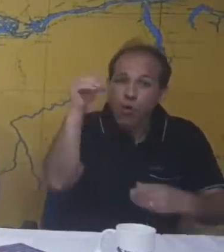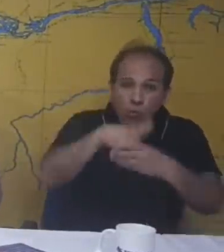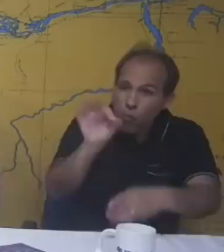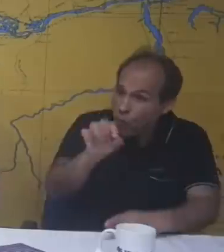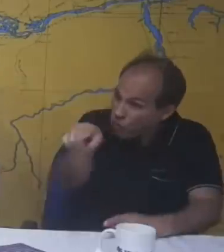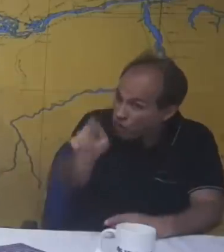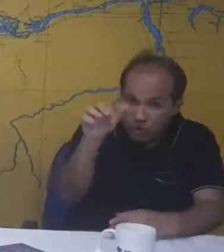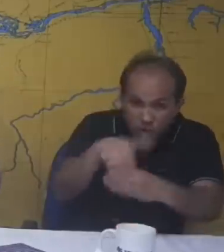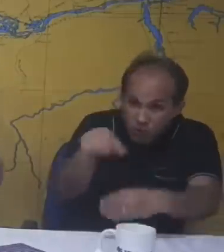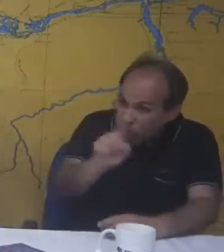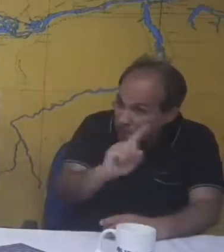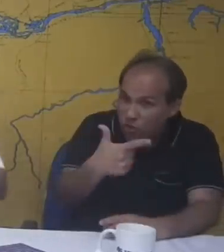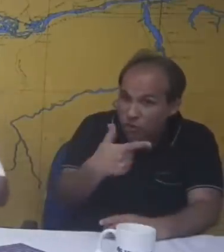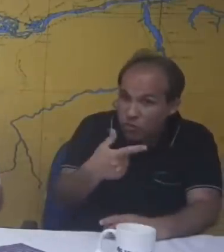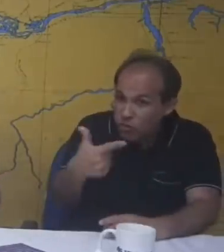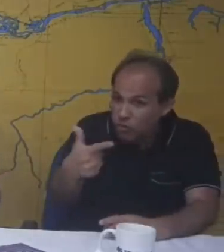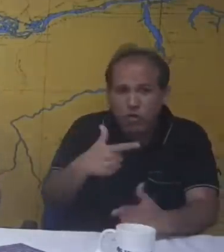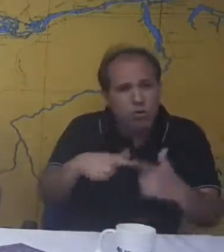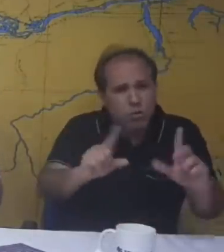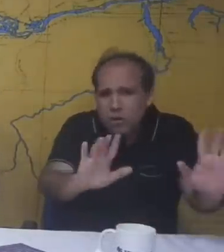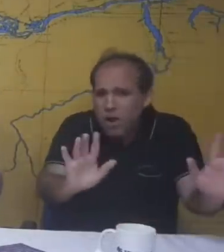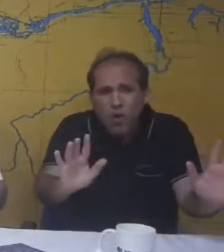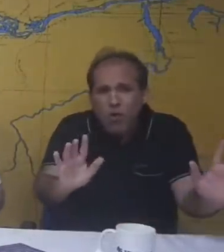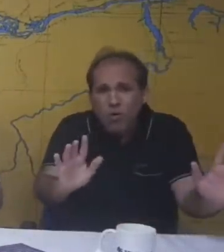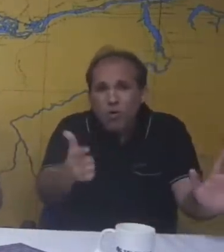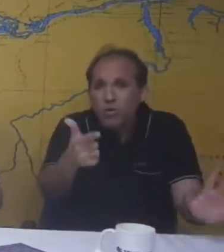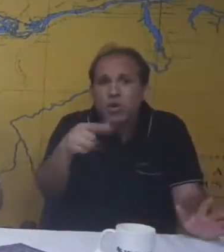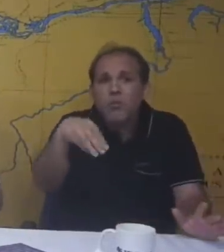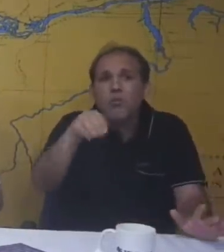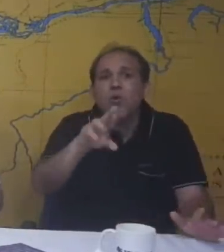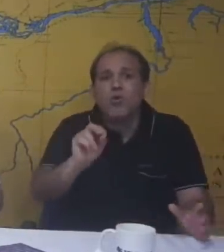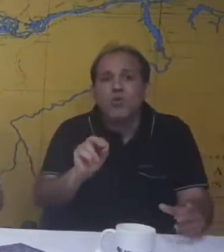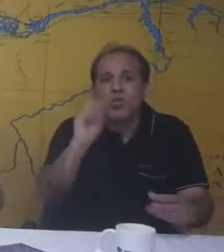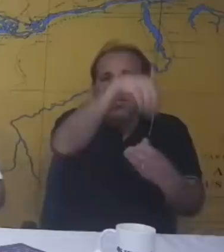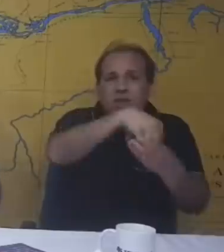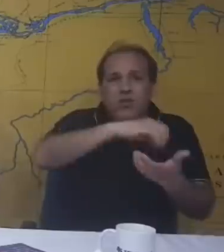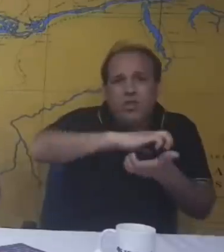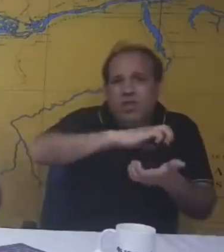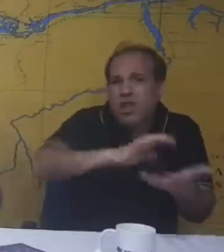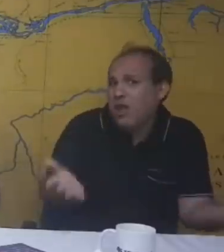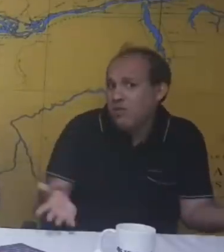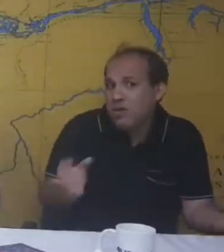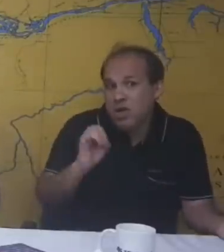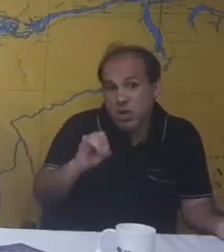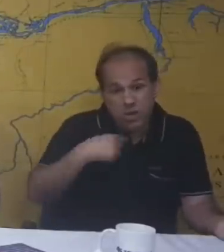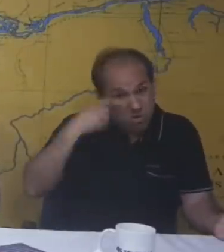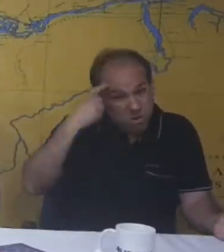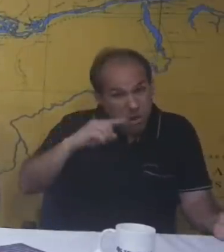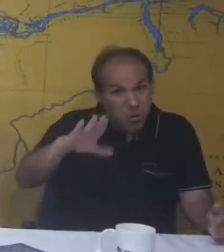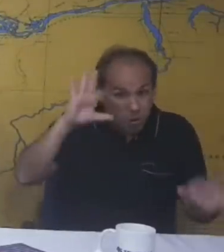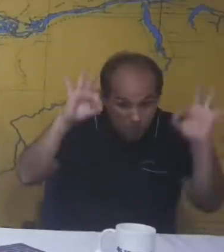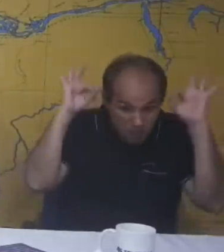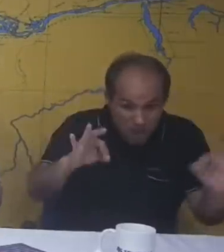Não tem Moro no Supremo. Se vai ter voto em 22, é problema teu. Problema teu, tá certo? Eu não sei se vou ser candidato, tem muita